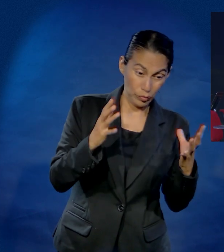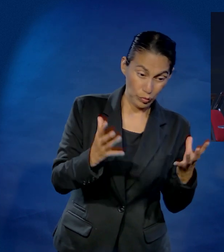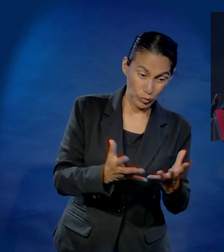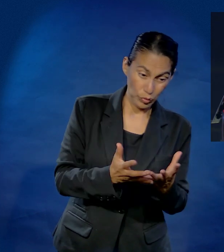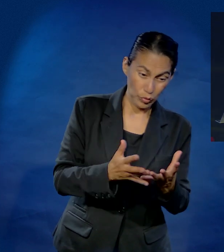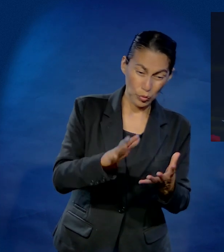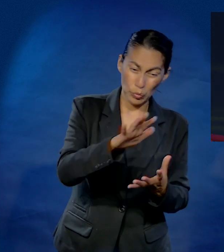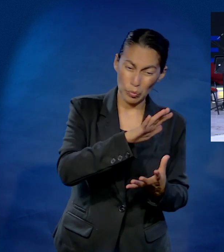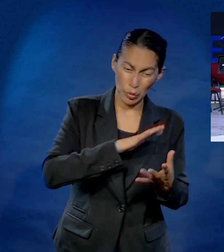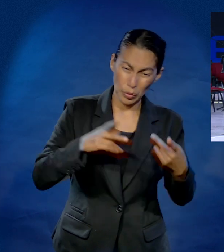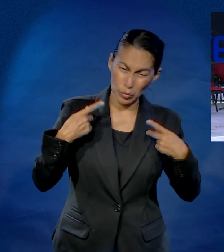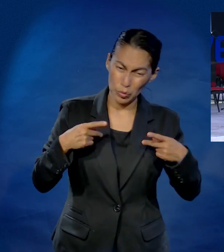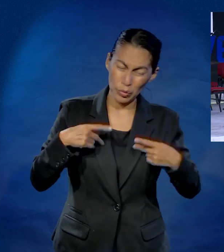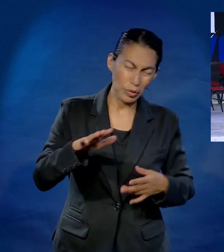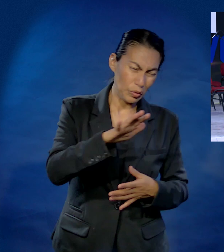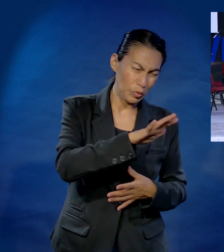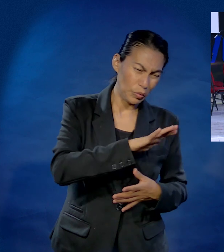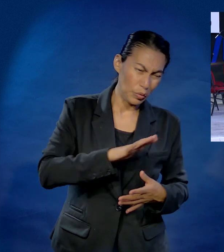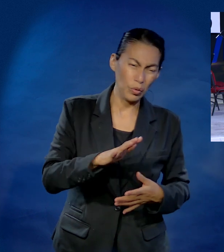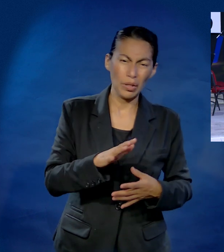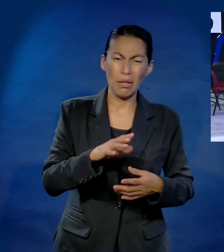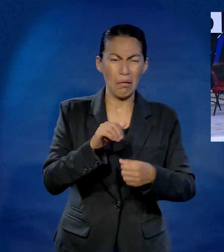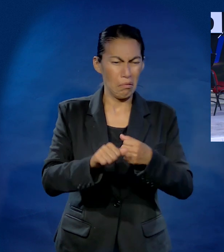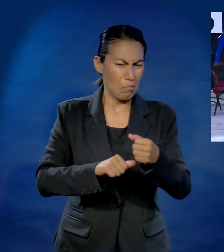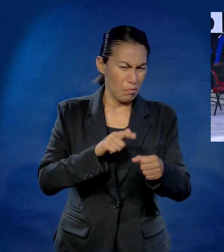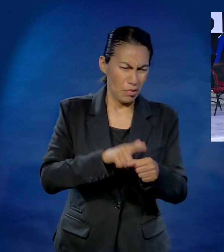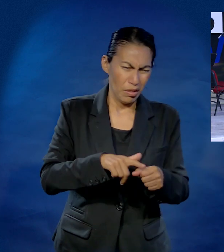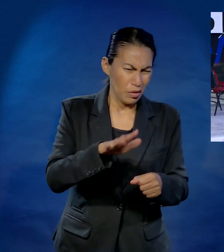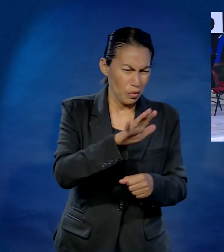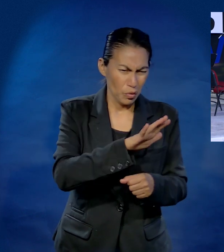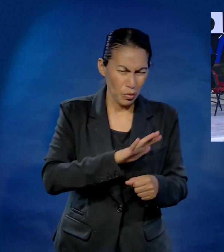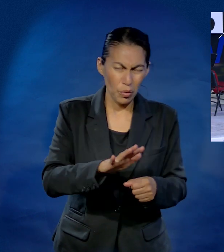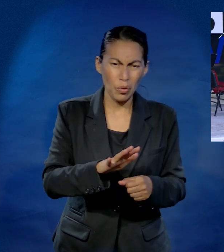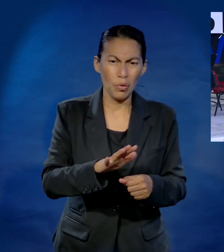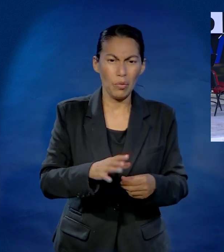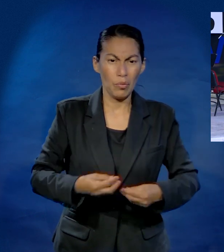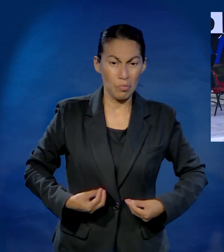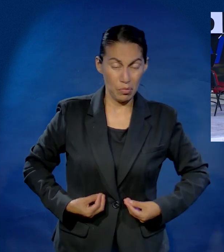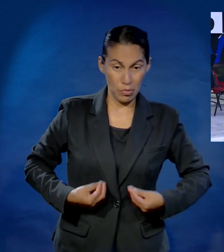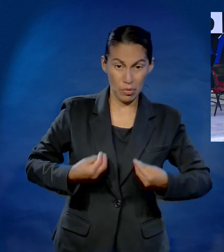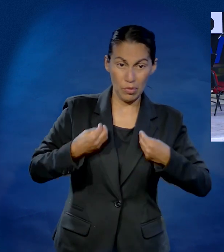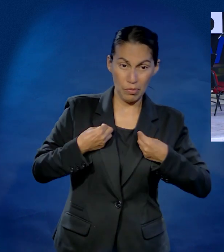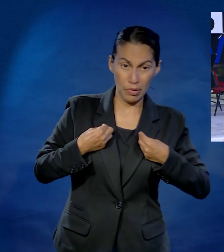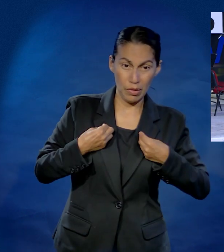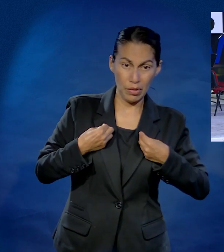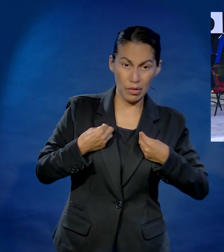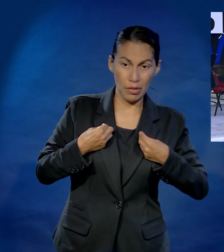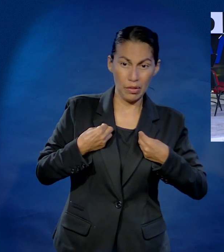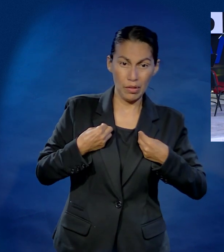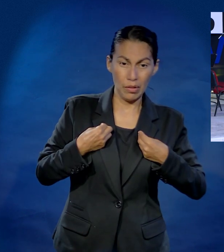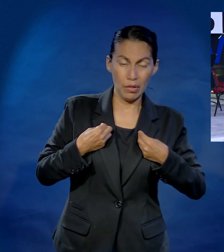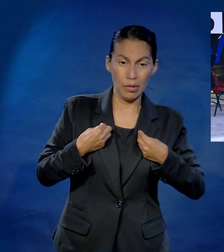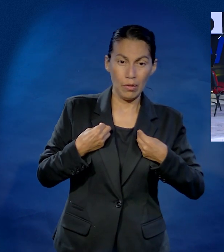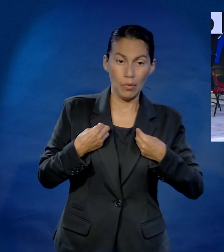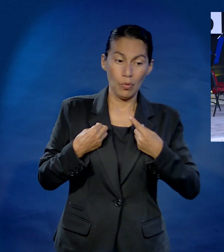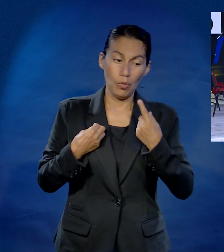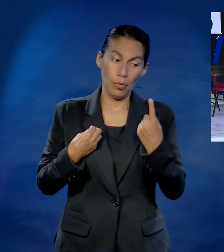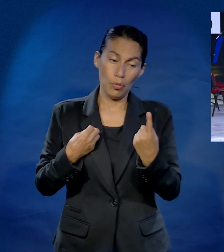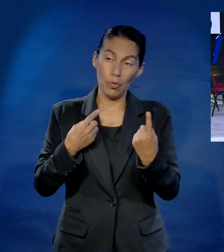es bien importante que lo tengamos en mente. En este planeta, todo ser vivo, todo ser humano, mejor dicho,